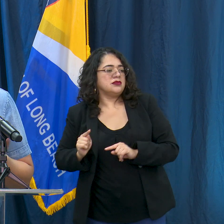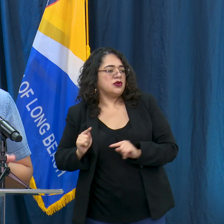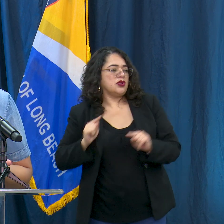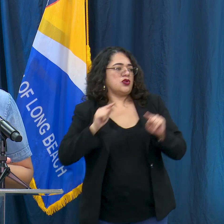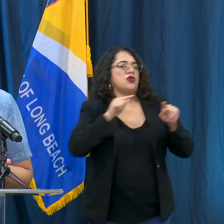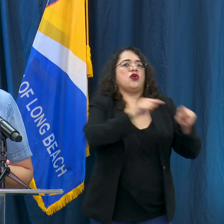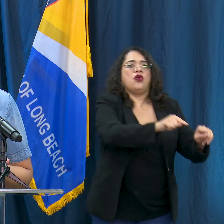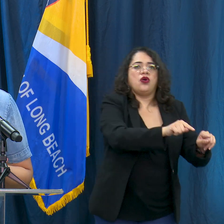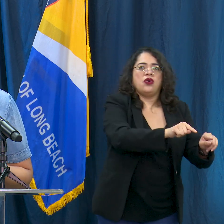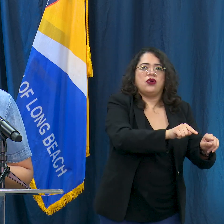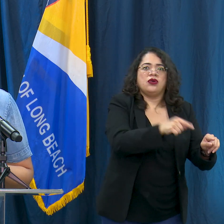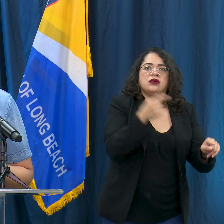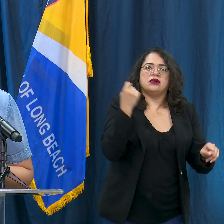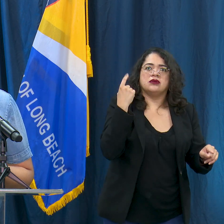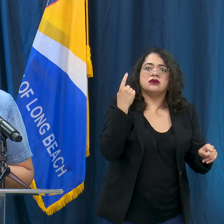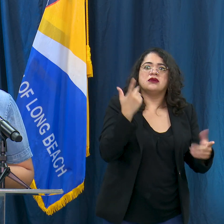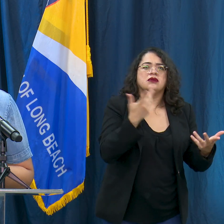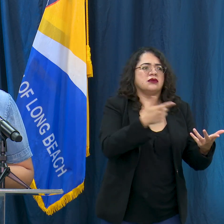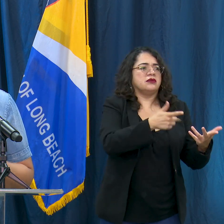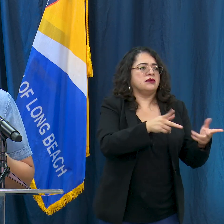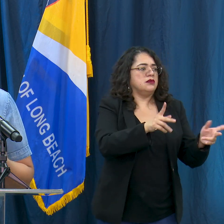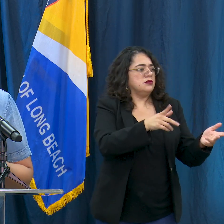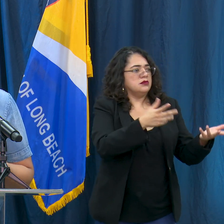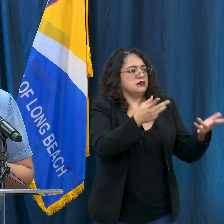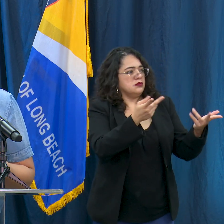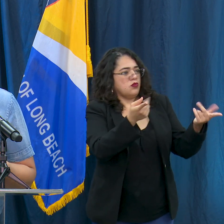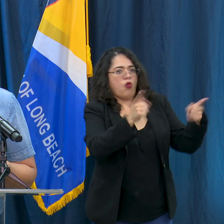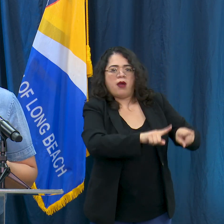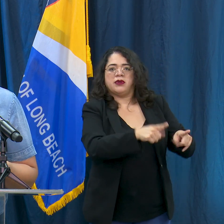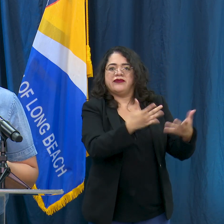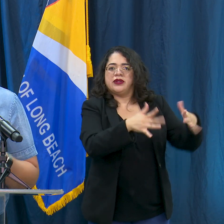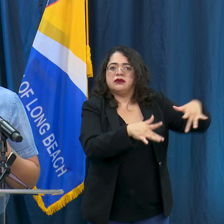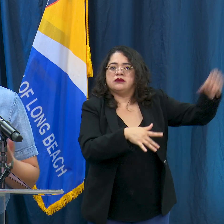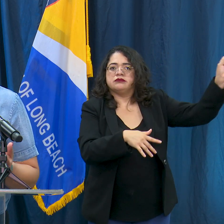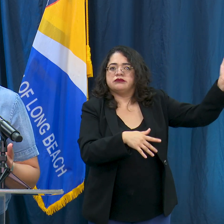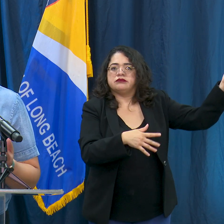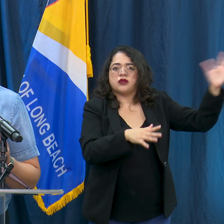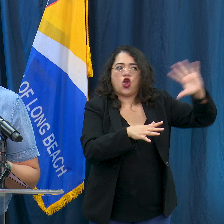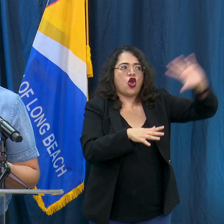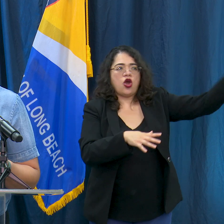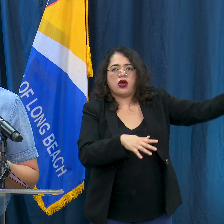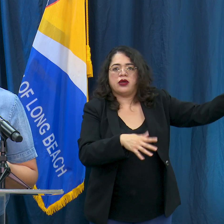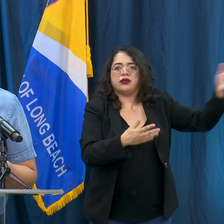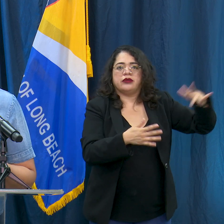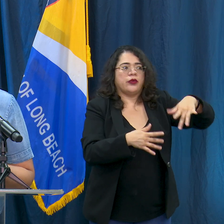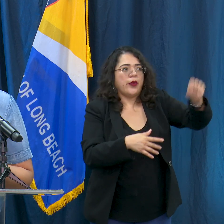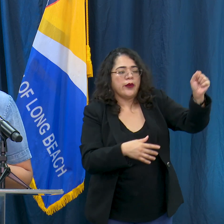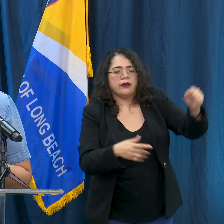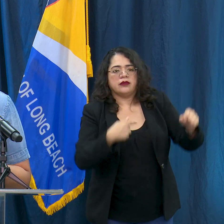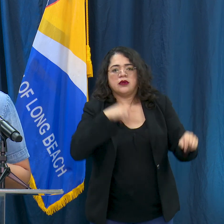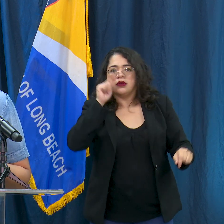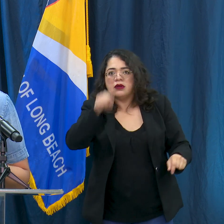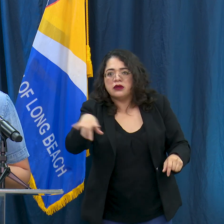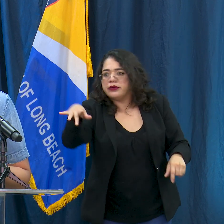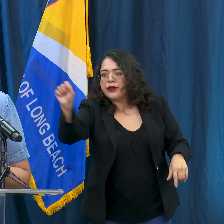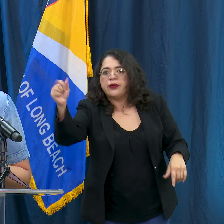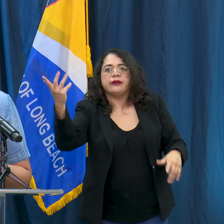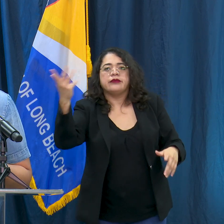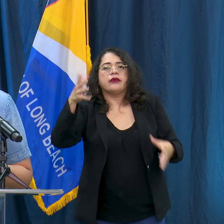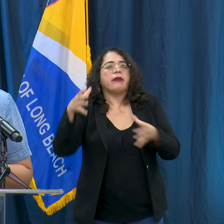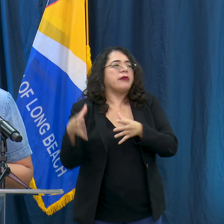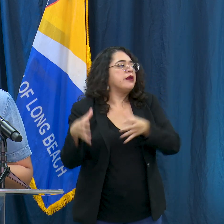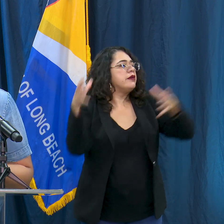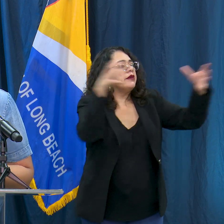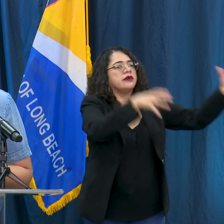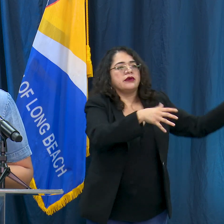cuando tenemos una llamada de la operación para que salgan a ver si hay a las personas que están encendiendo esos